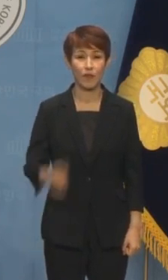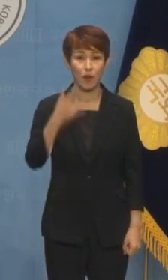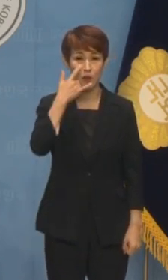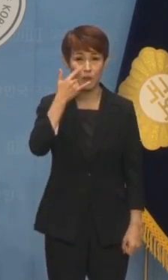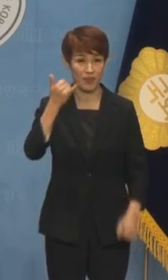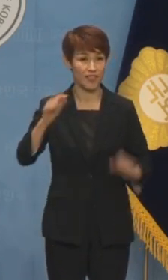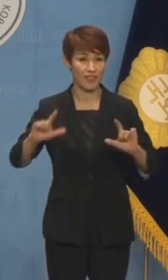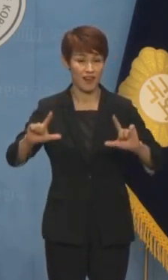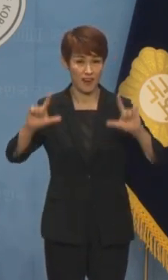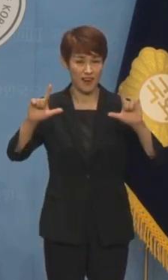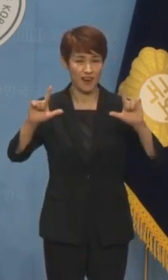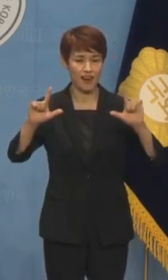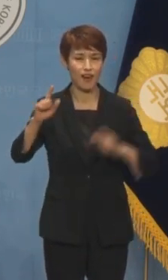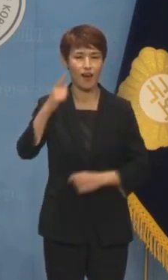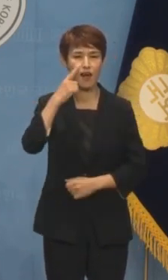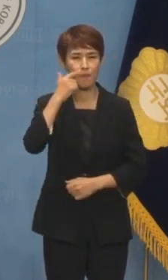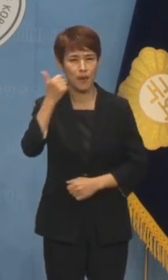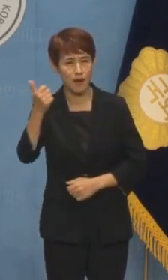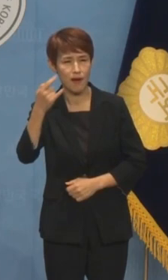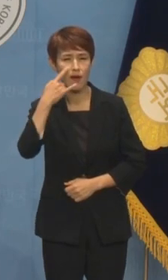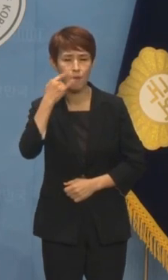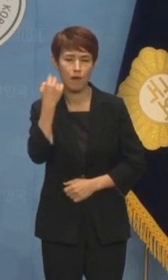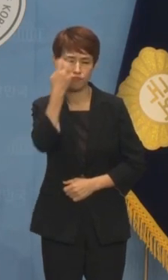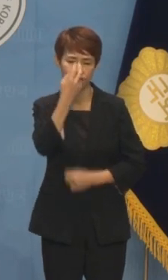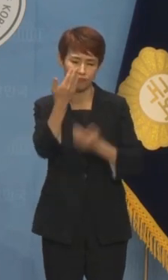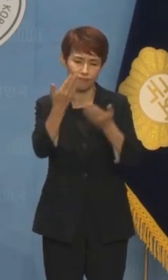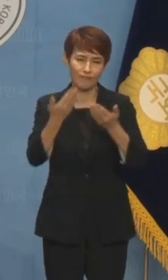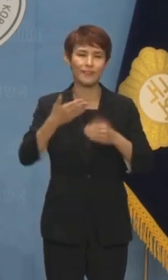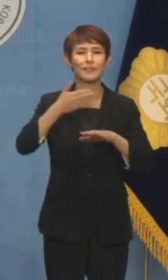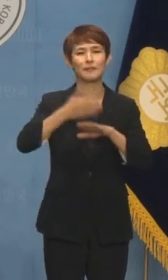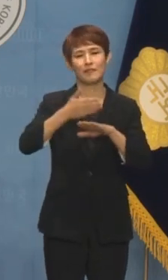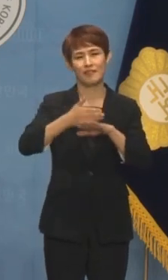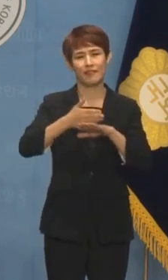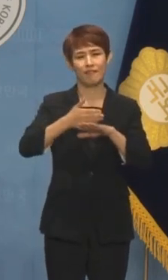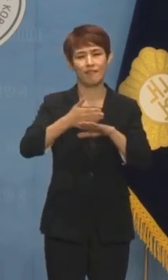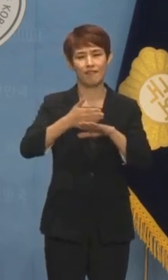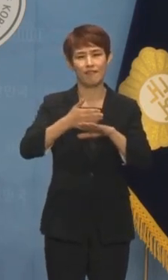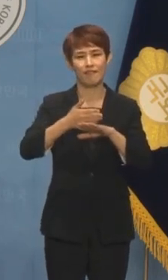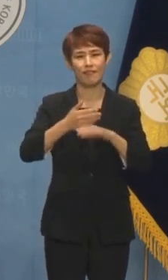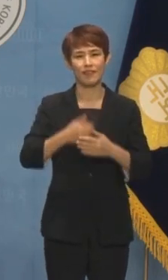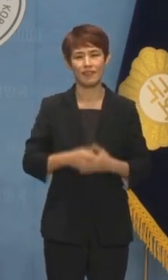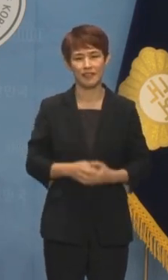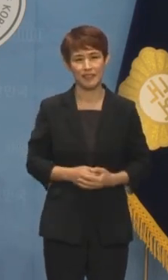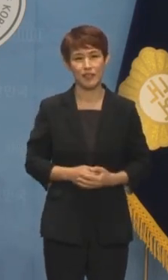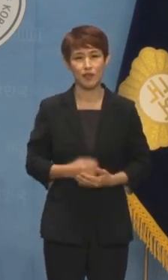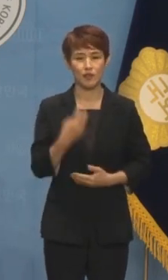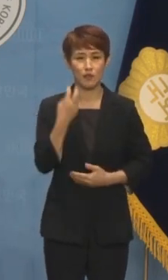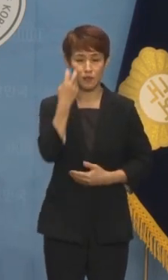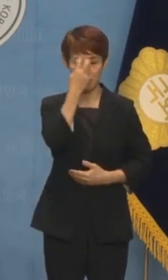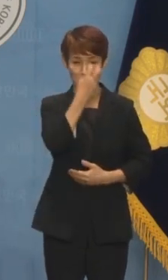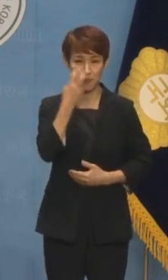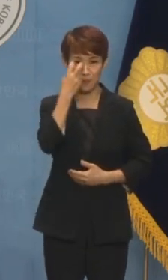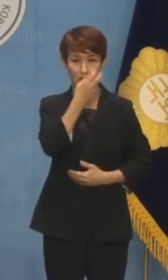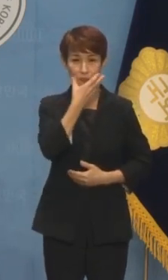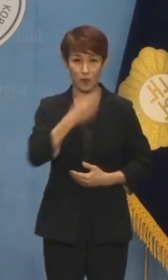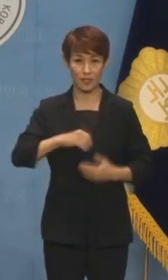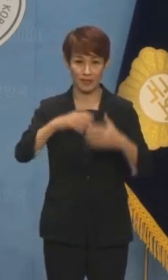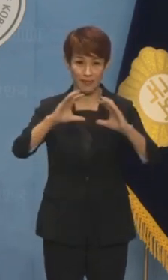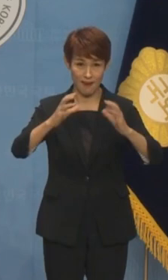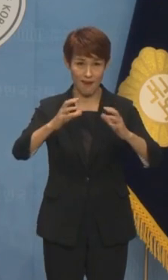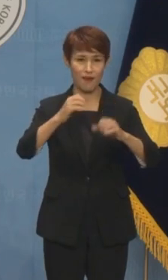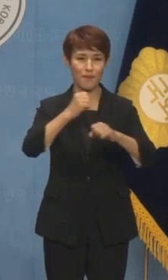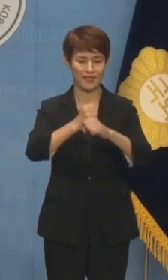어버이날, 어머니, 아버지의 돌봄에 감사하며 전생의 돌봄 복지 국가로 나아갑시다.